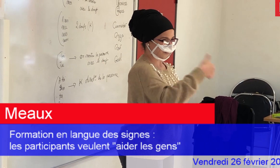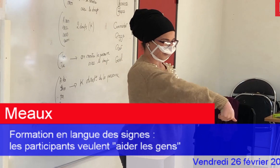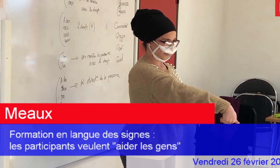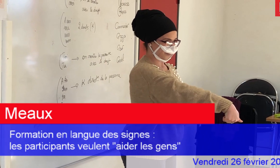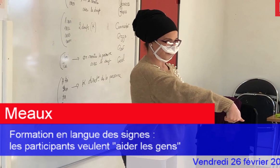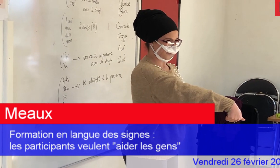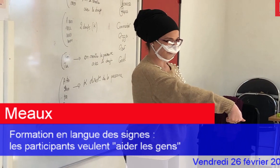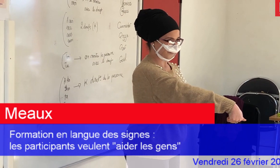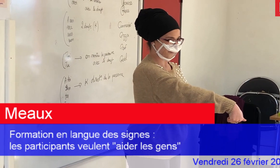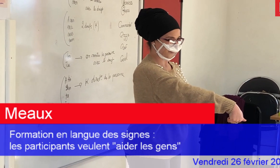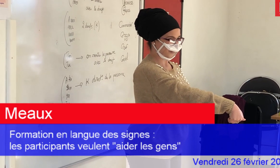Les mains. Les mains.